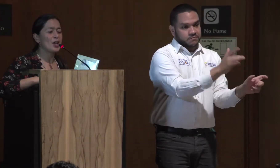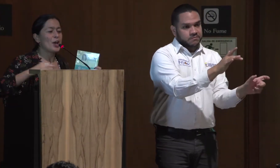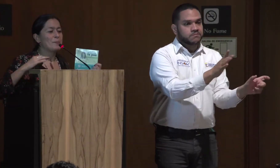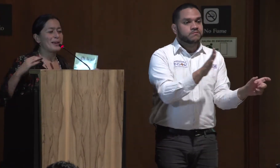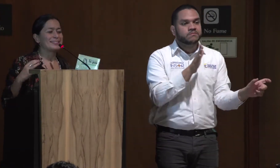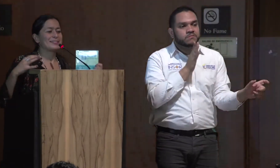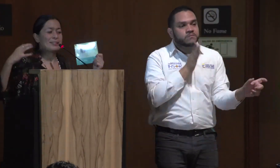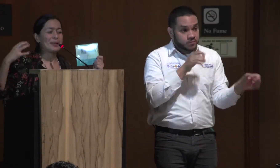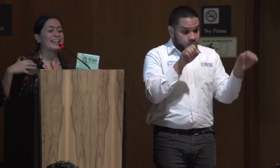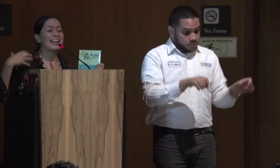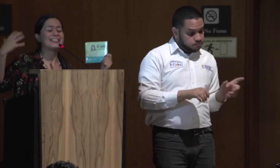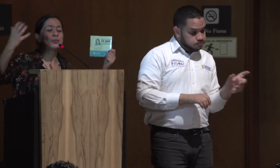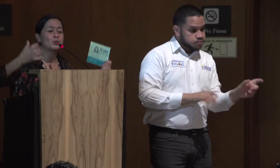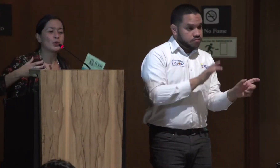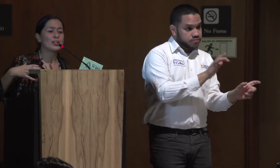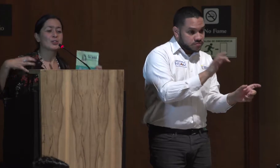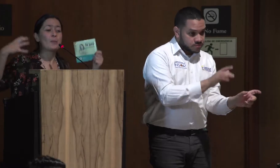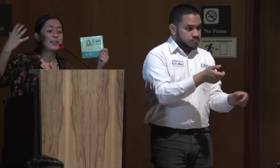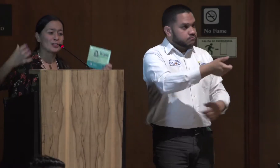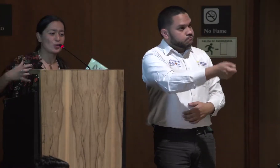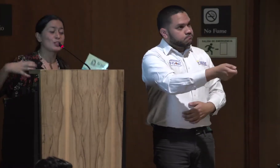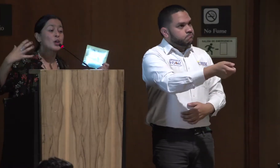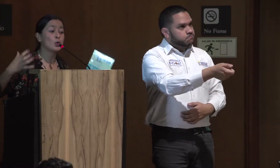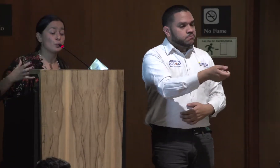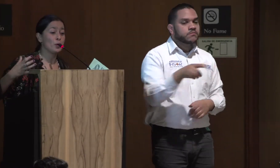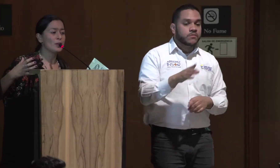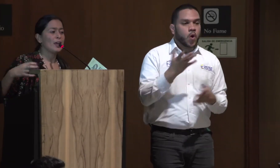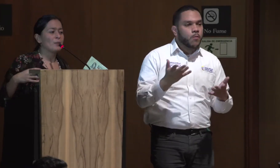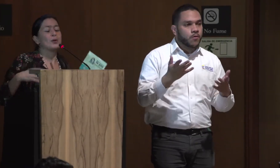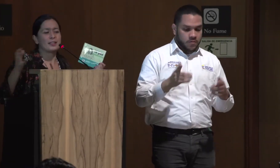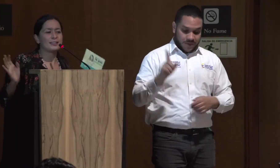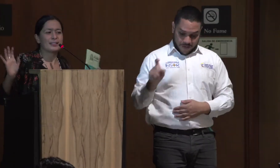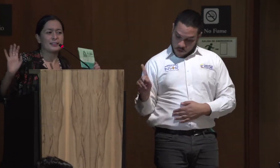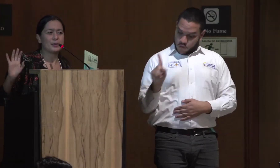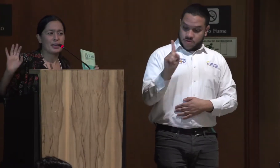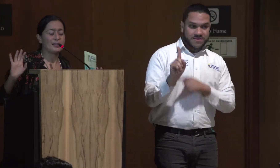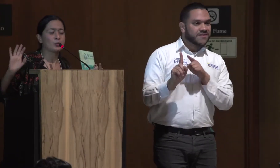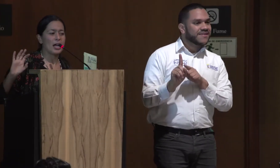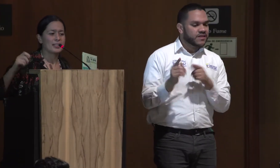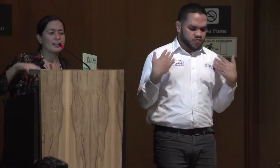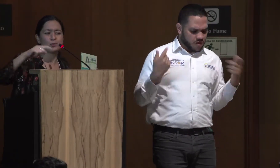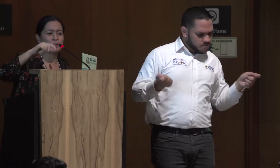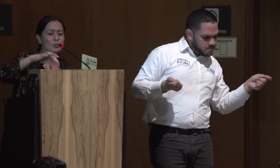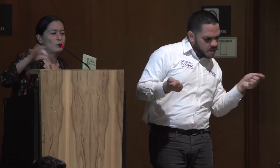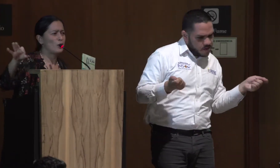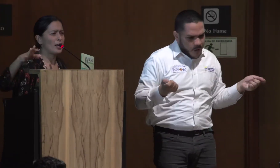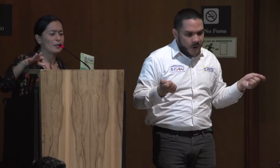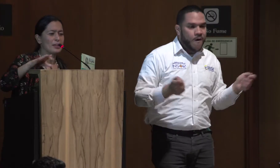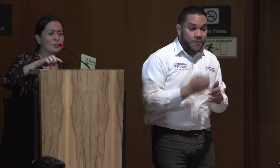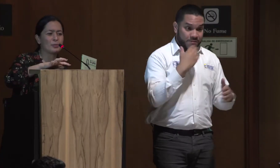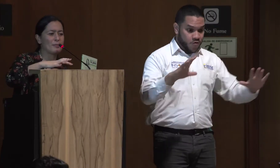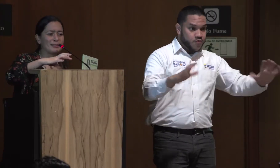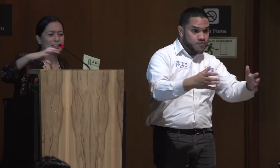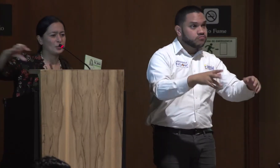decir, para generar discusiones, conversaciones en grupo. Puede ser interesante verla en su casa, dura 1 hora y